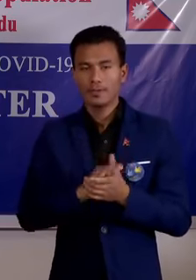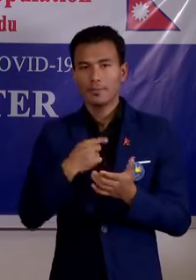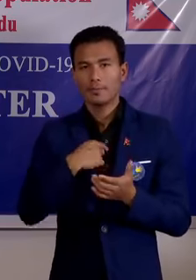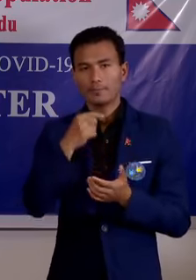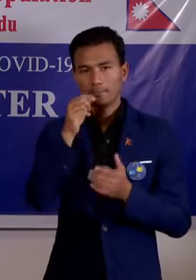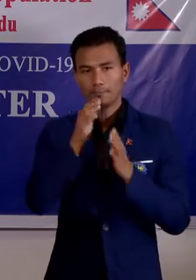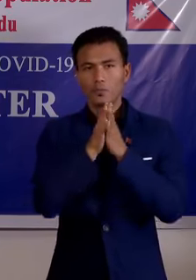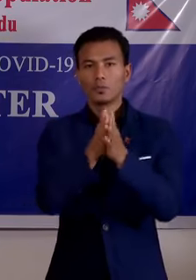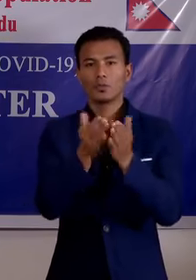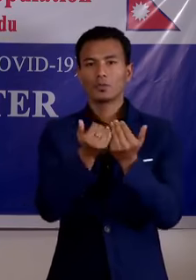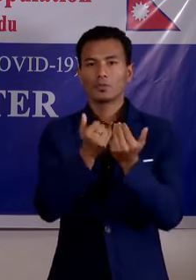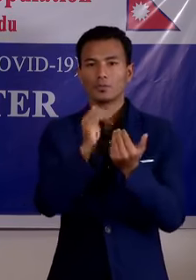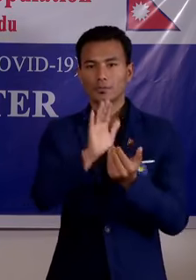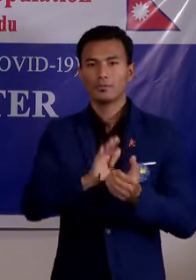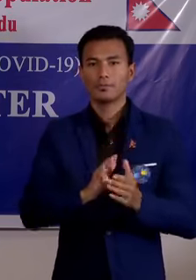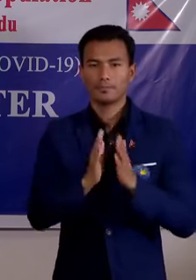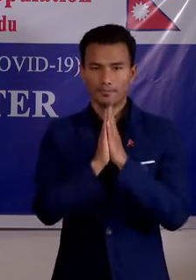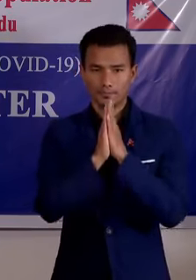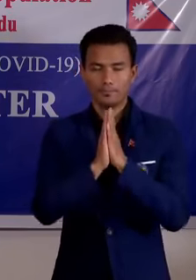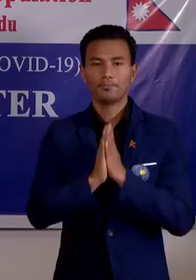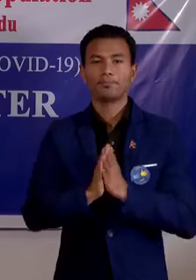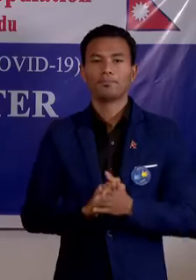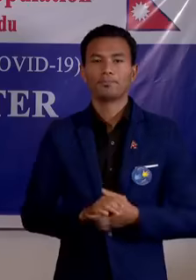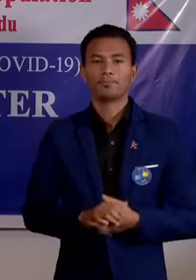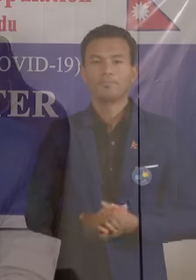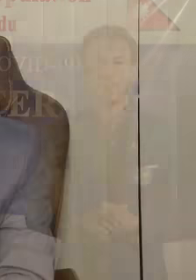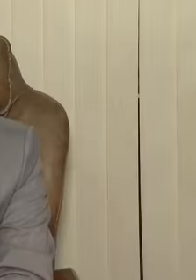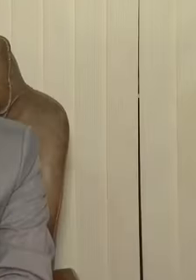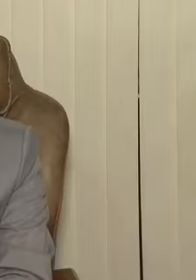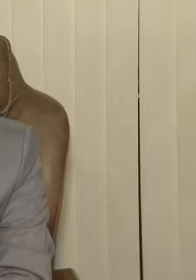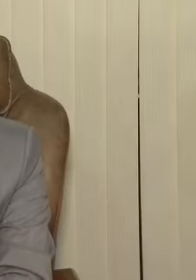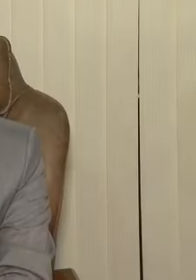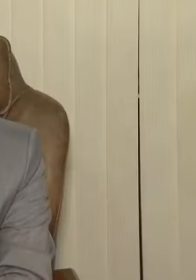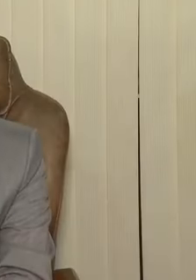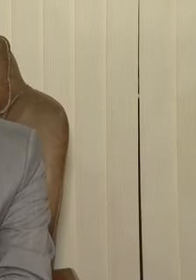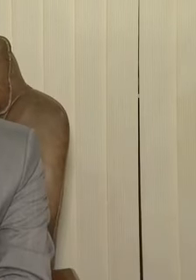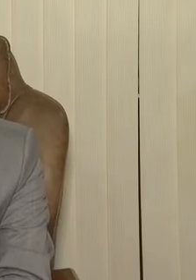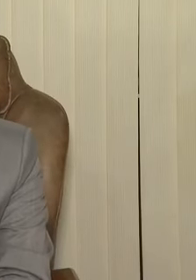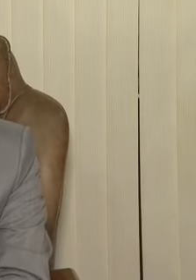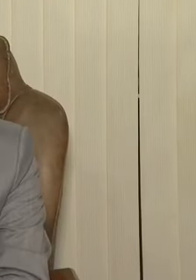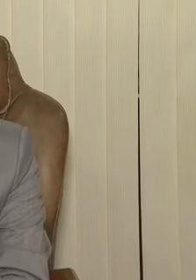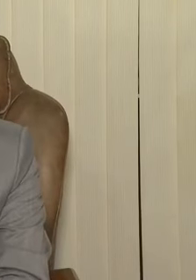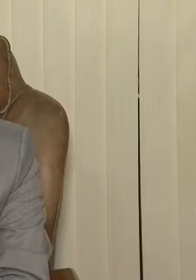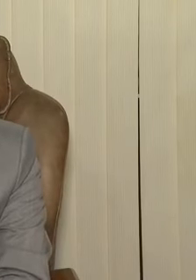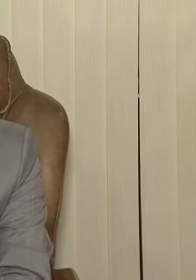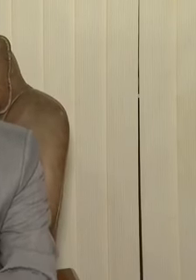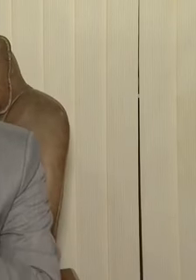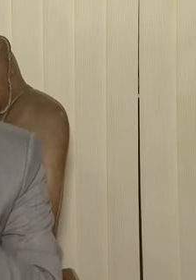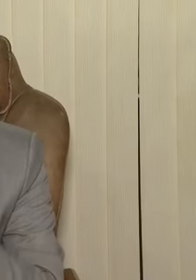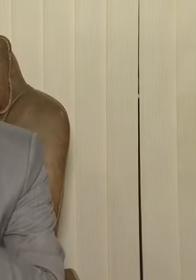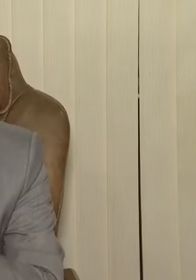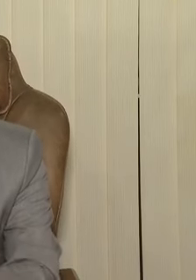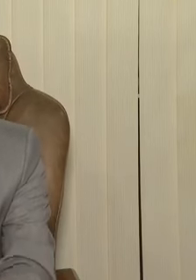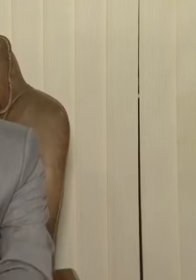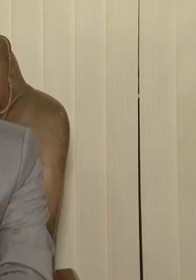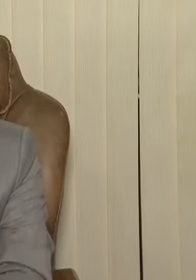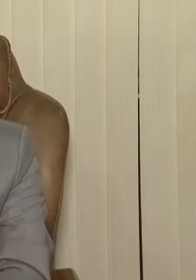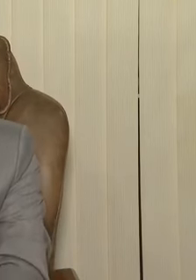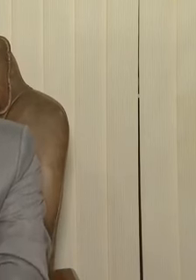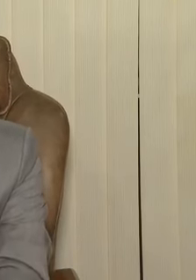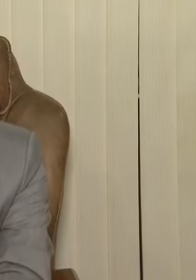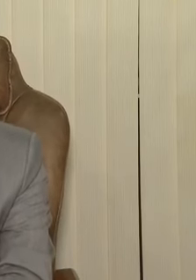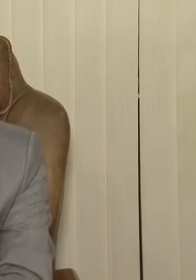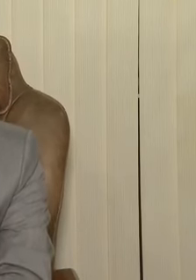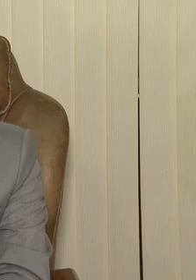पनि अनुरोध गर्दछु। नमस्कार। सम्पूर्ण दाजुभाइ तथा दिदीबहिनीहरू नमस्कार।